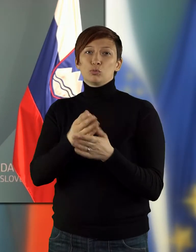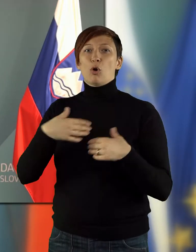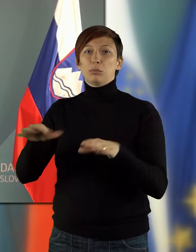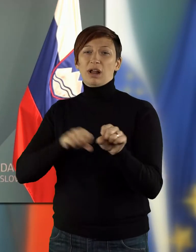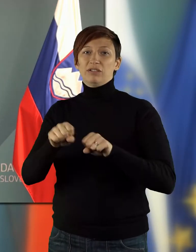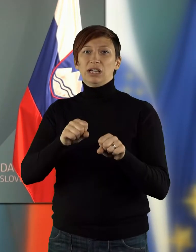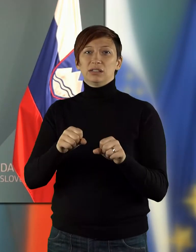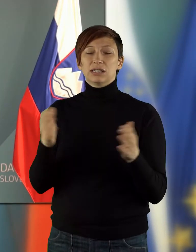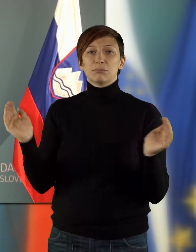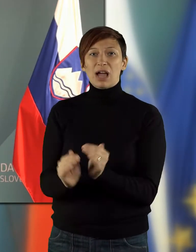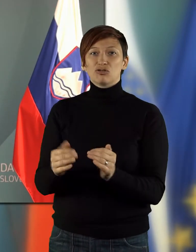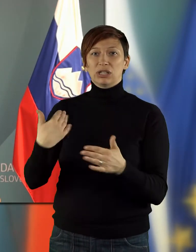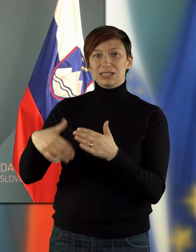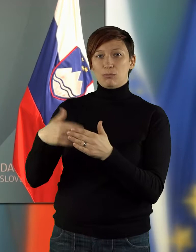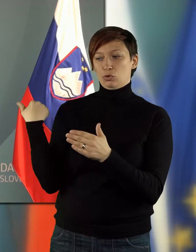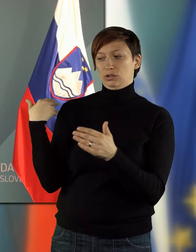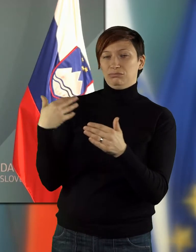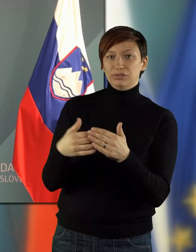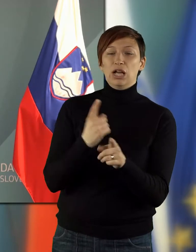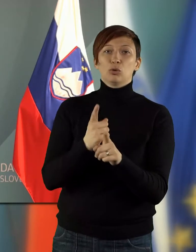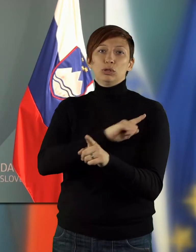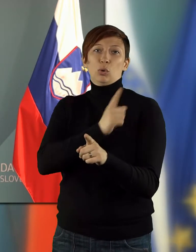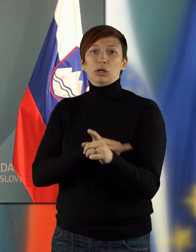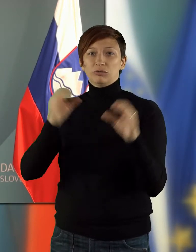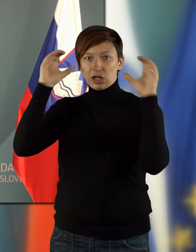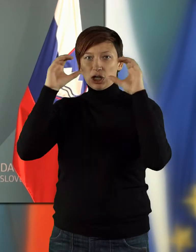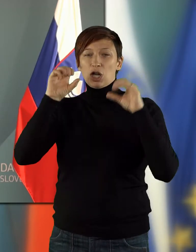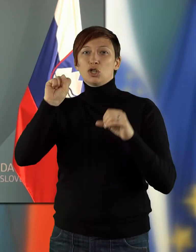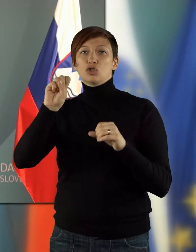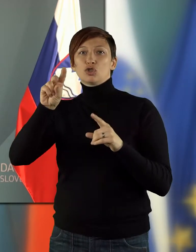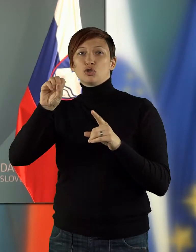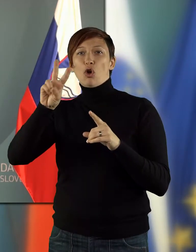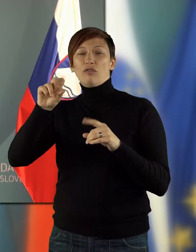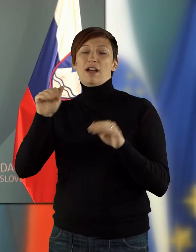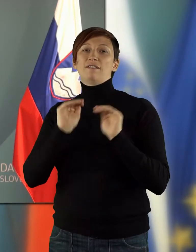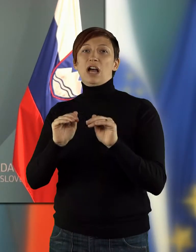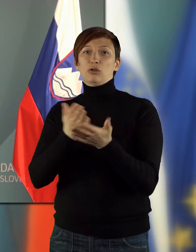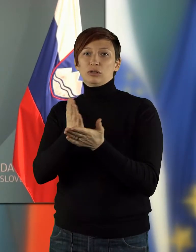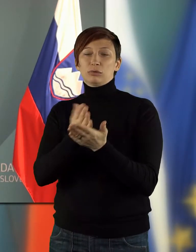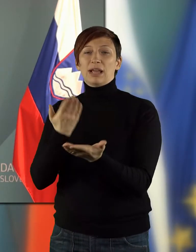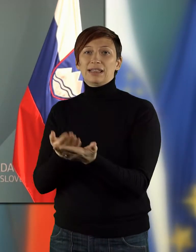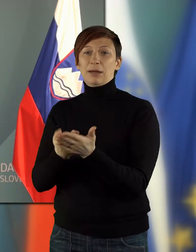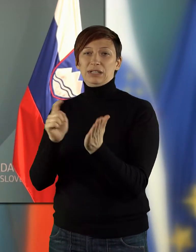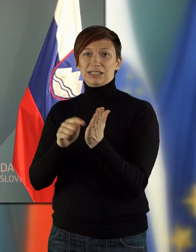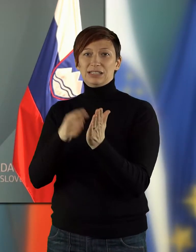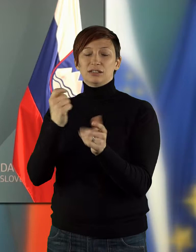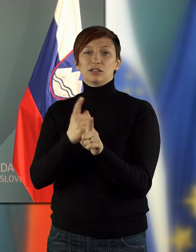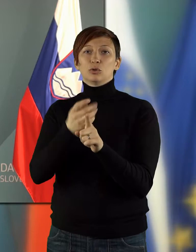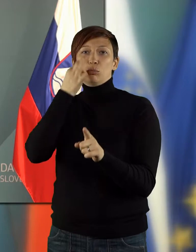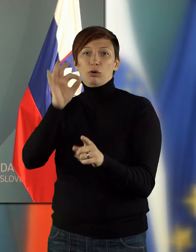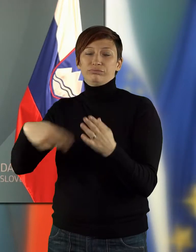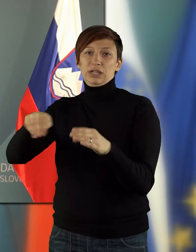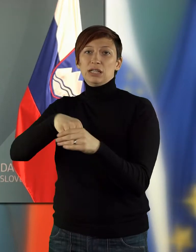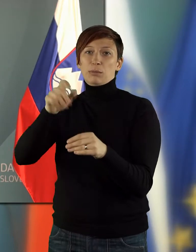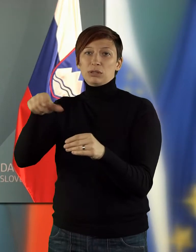vlade, odprave zaostankov in ne nazadnje tudi ukrepitve Sove, naše varnostne službe, kjer je bila tudi ena od temeljnih zahtev to, da se